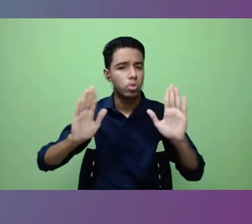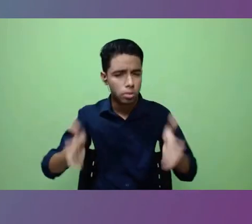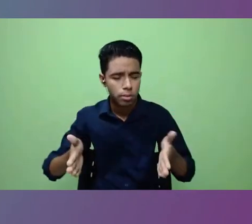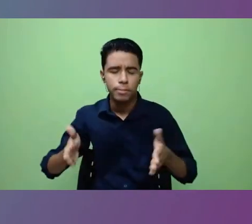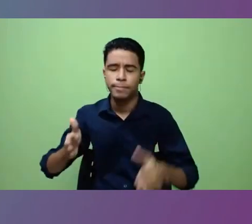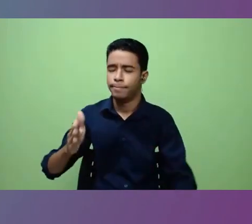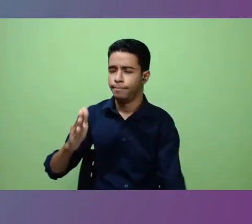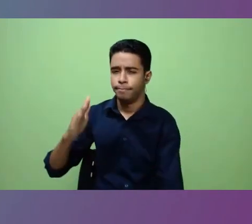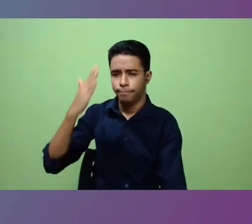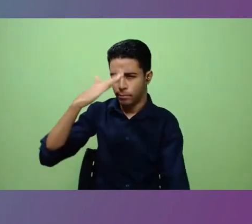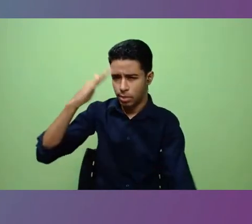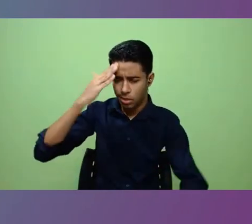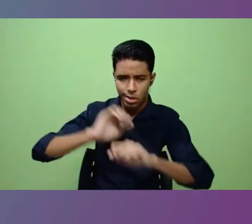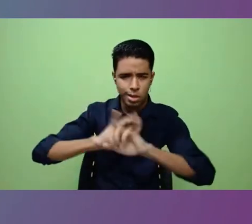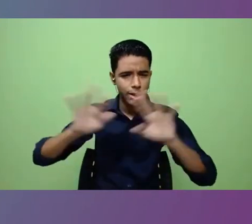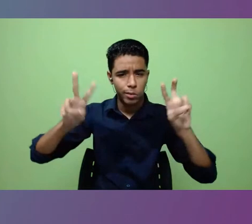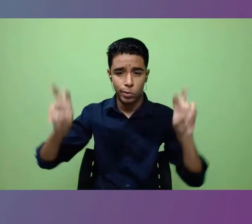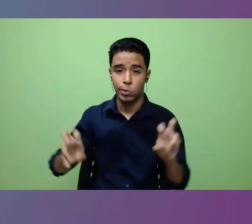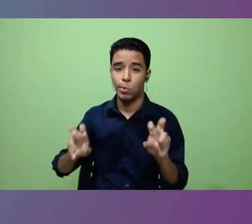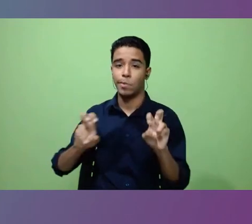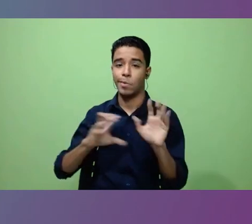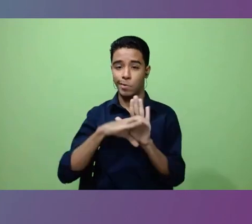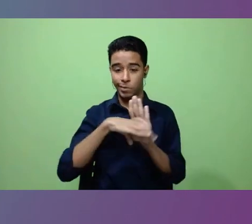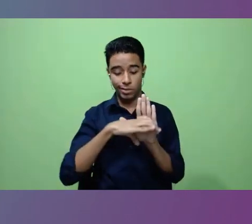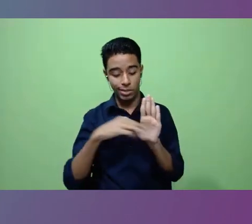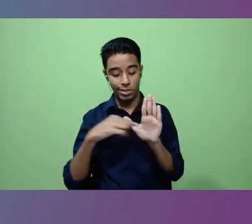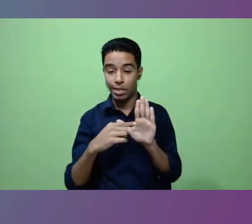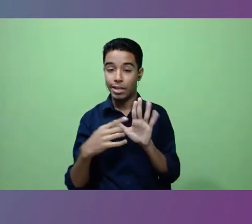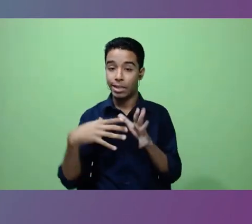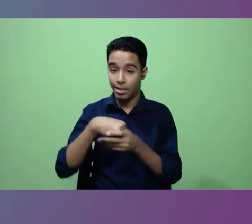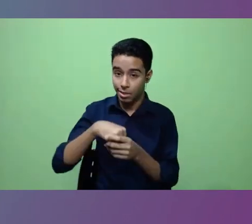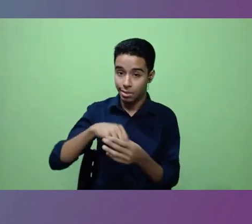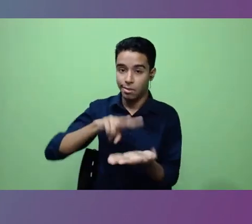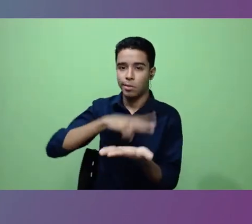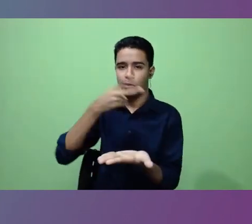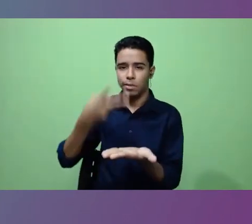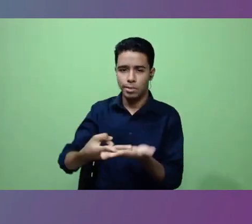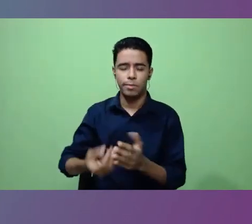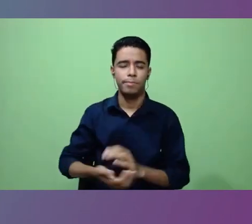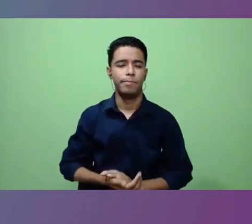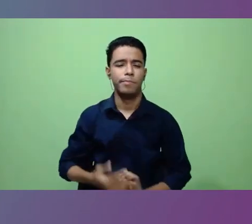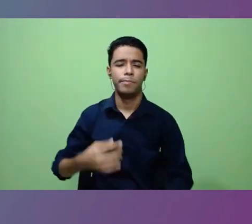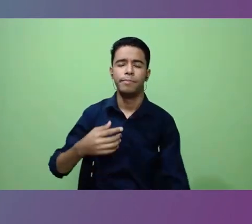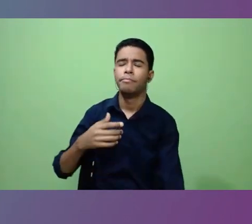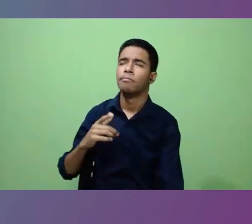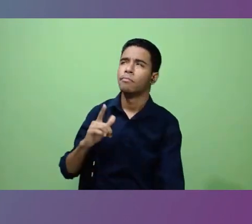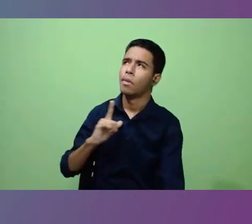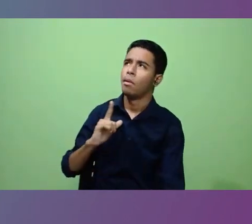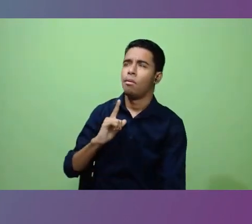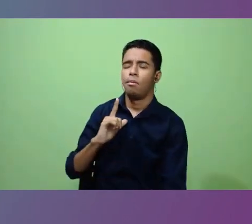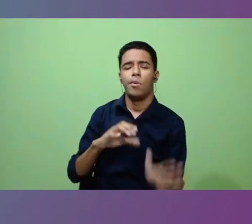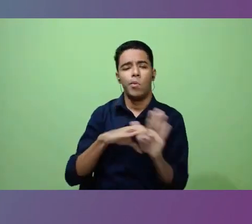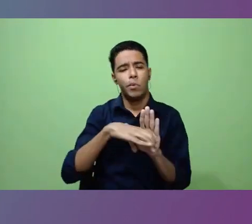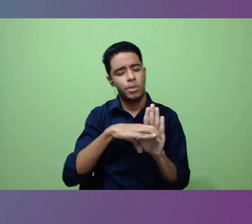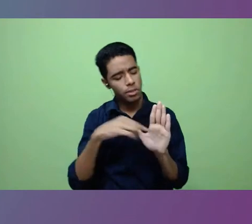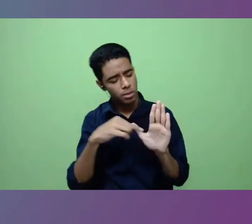de tradução. Por quê? A partir do momento que nós entendemos o conceito de tradução,